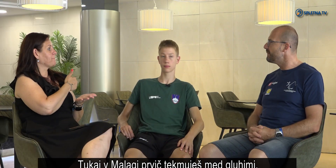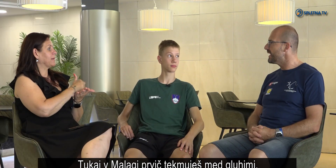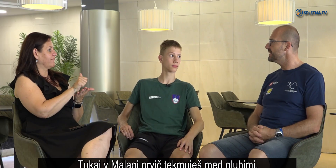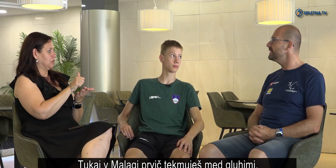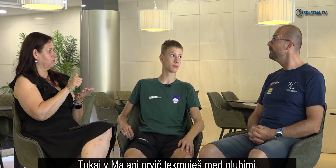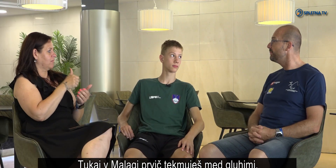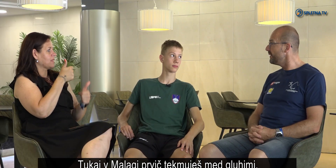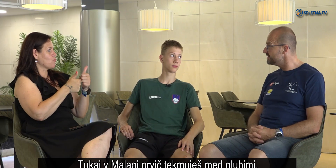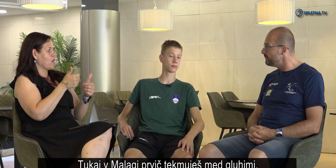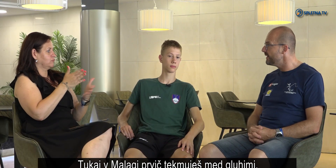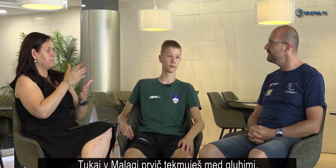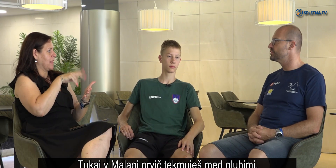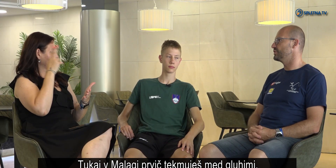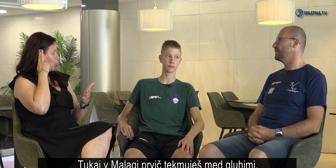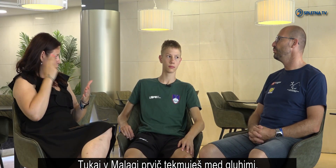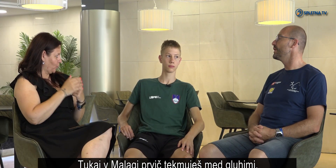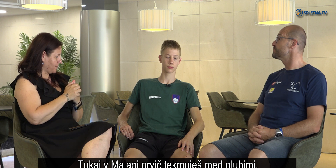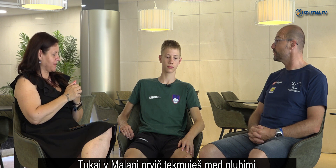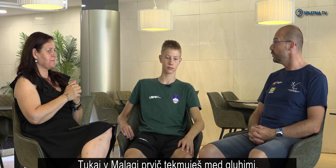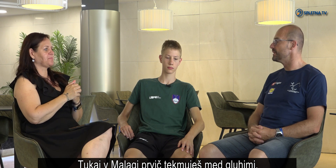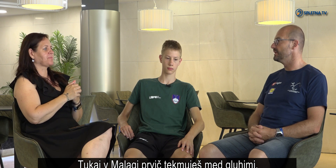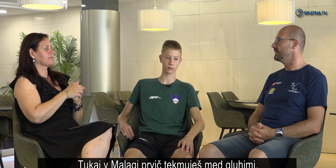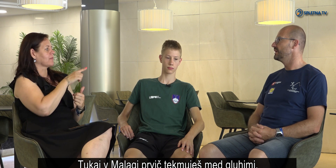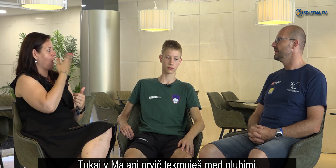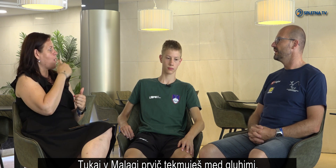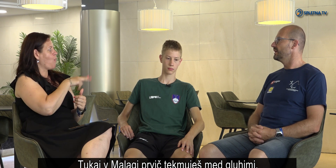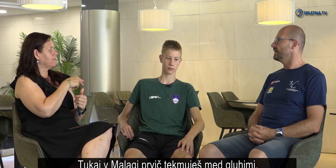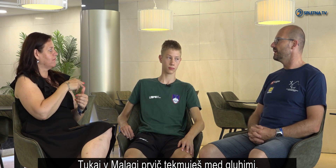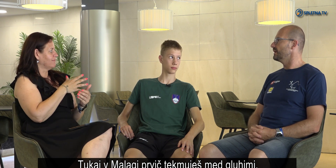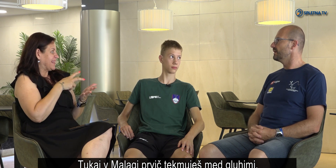Tukaj v Malagi si prvič tekmuješ med gluhimi.